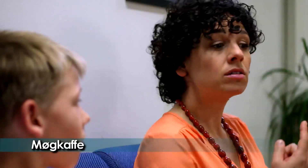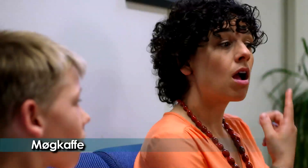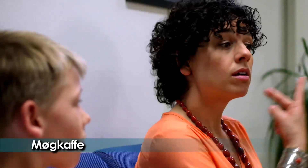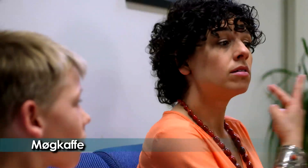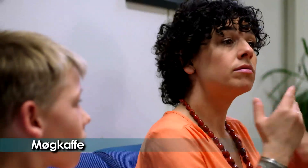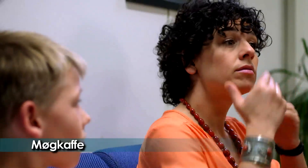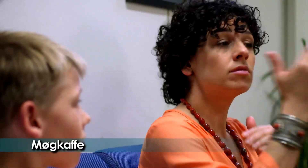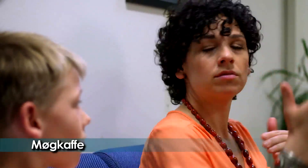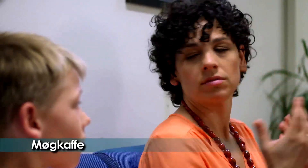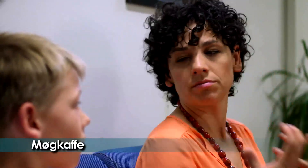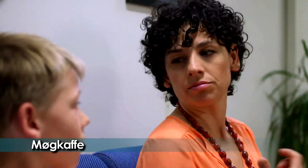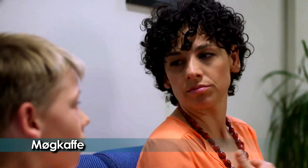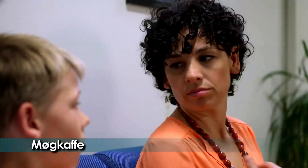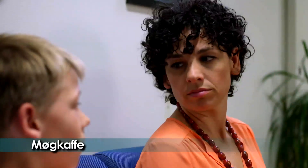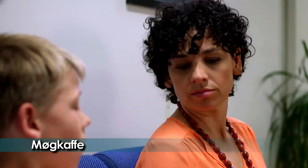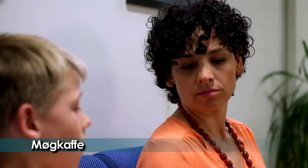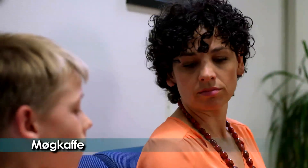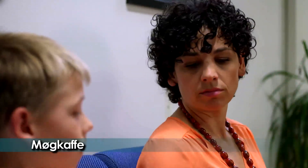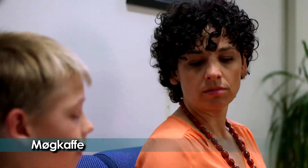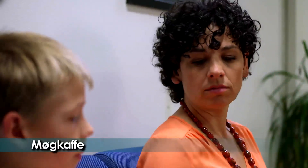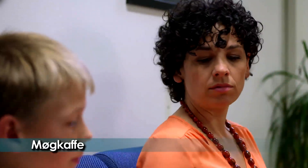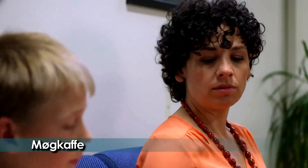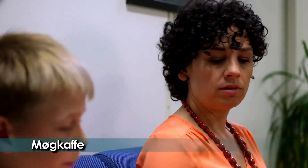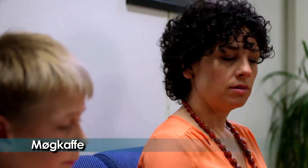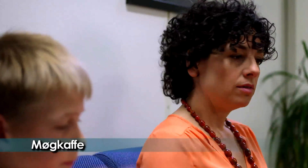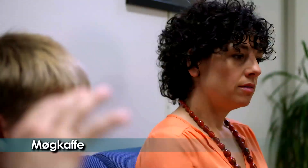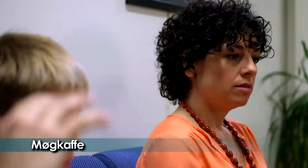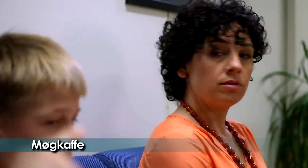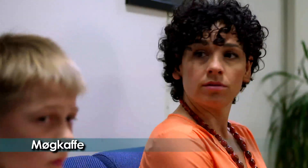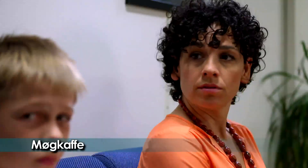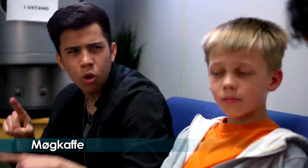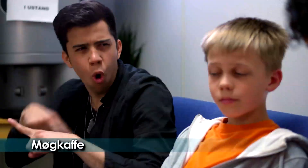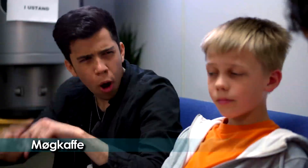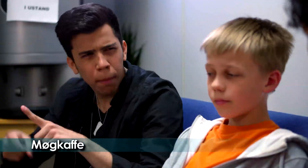Hold.